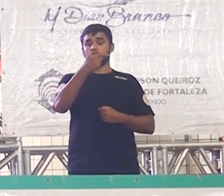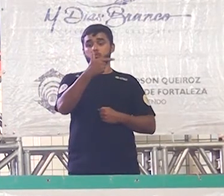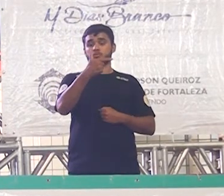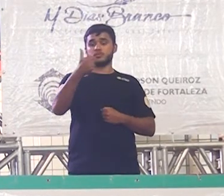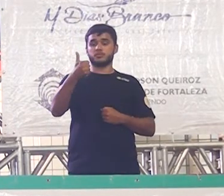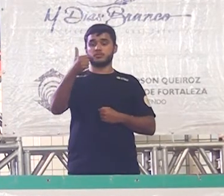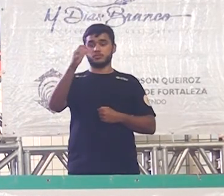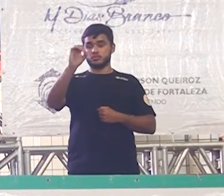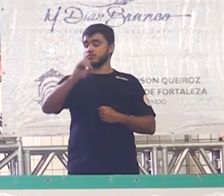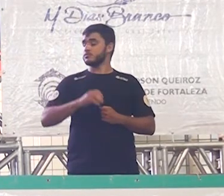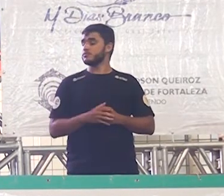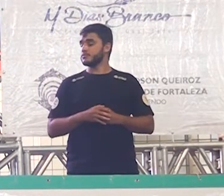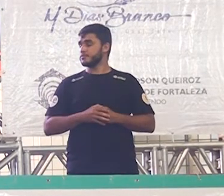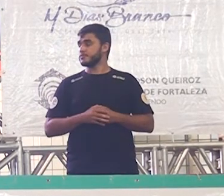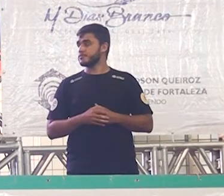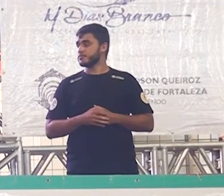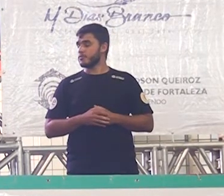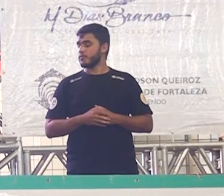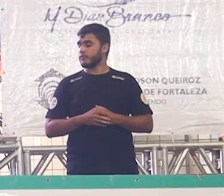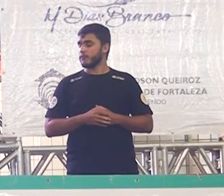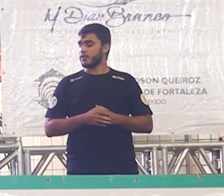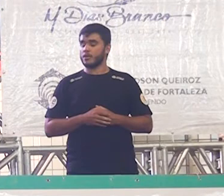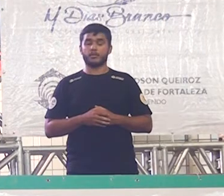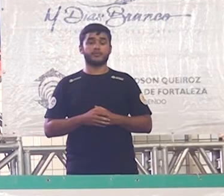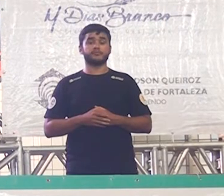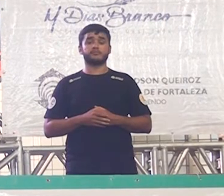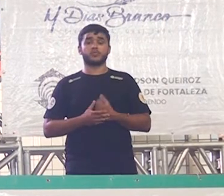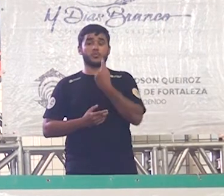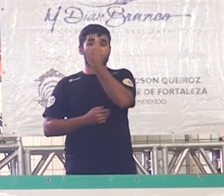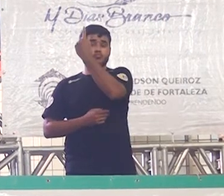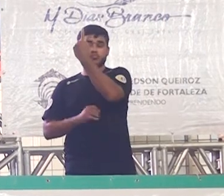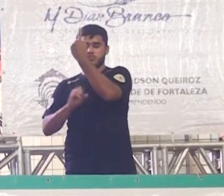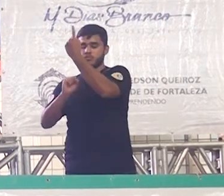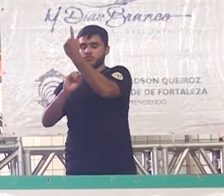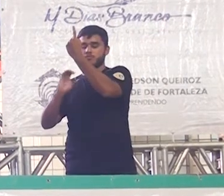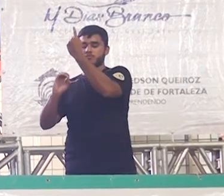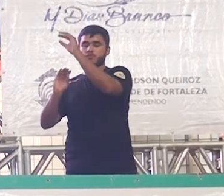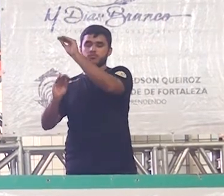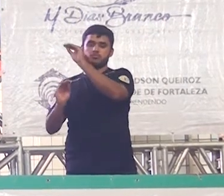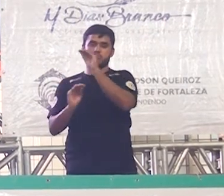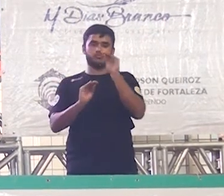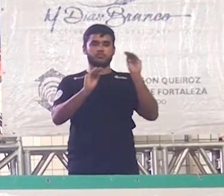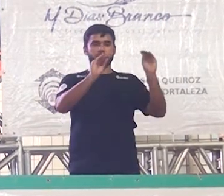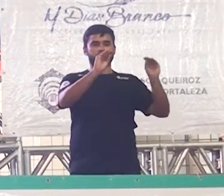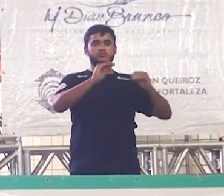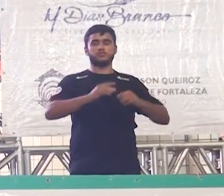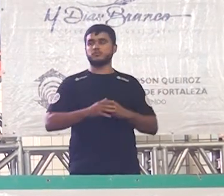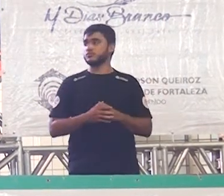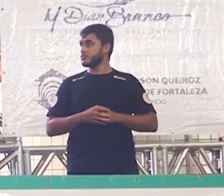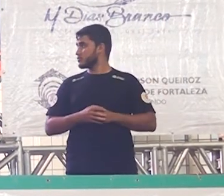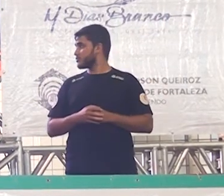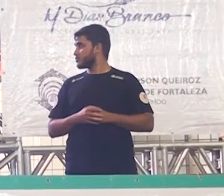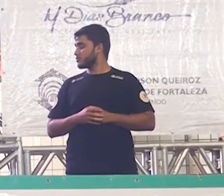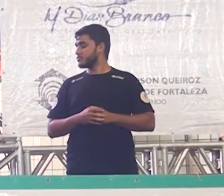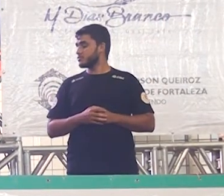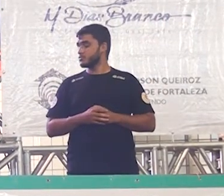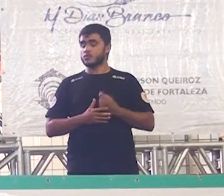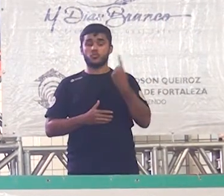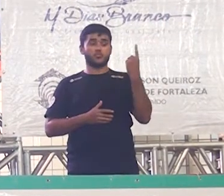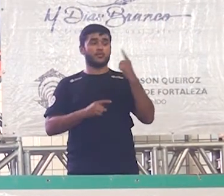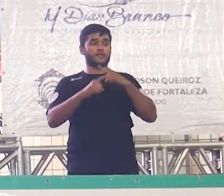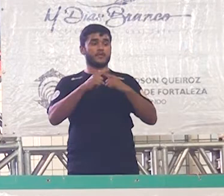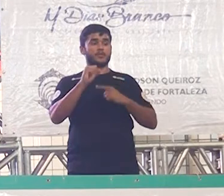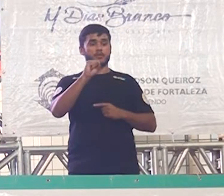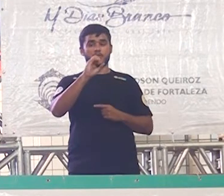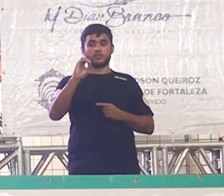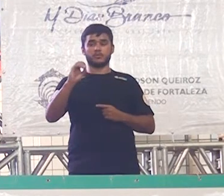210. E finalizando, nós vamos ter um veículo a 80 por hora. 1 vezes 80,